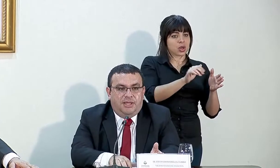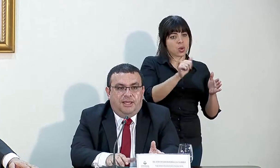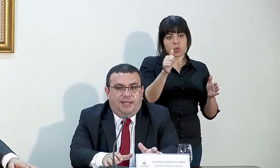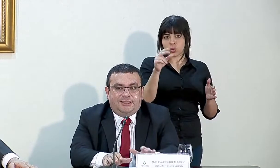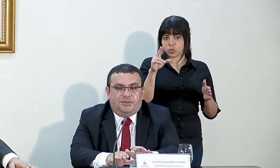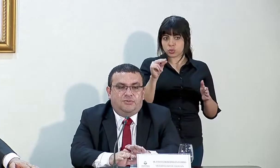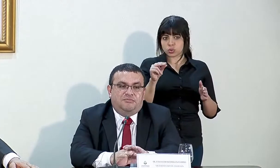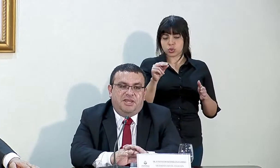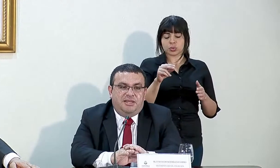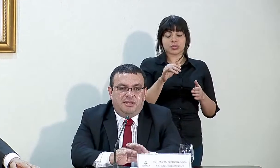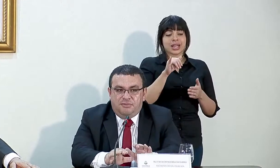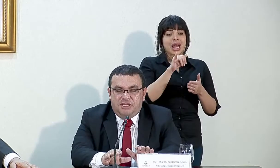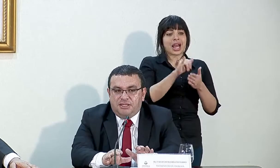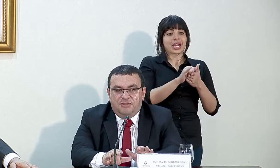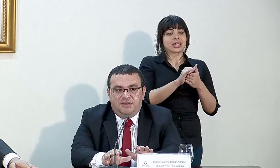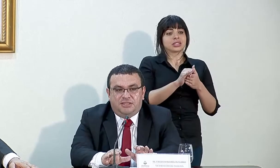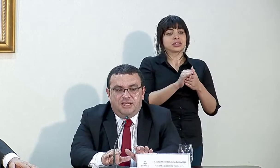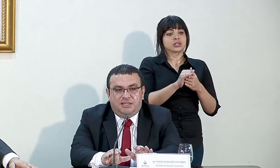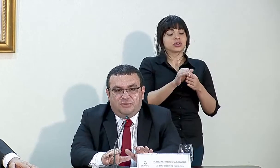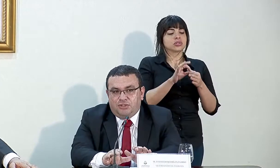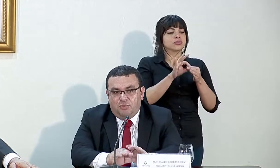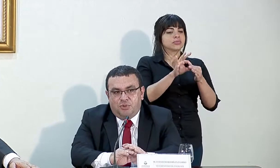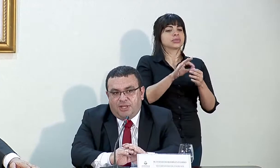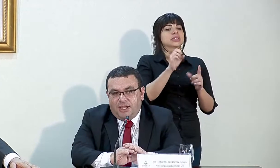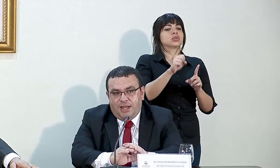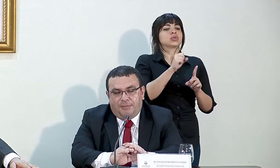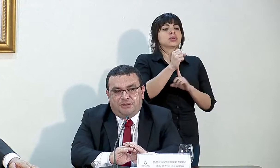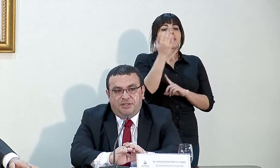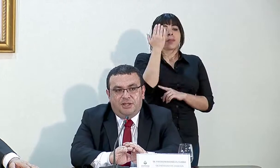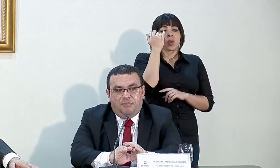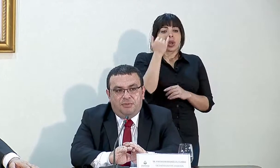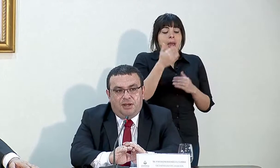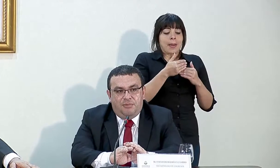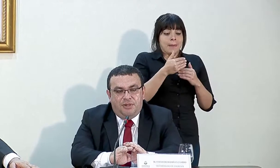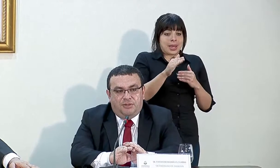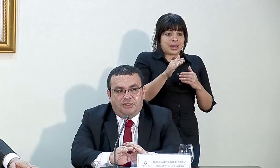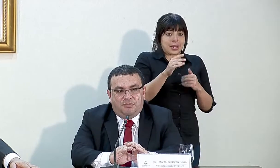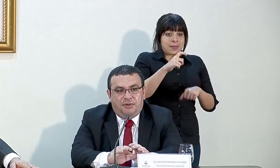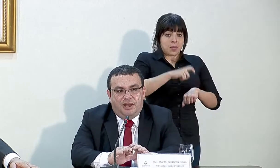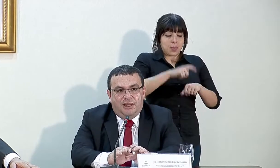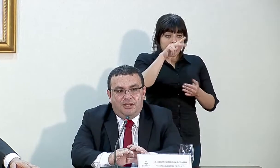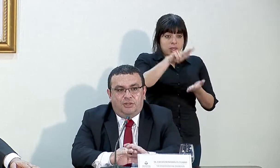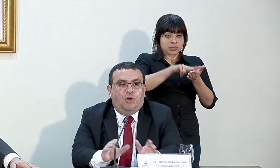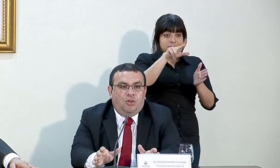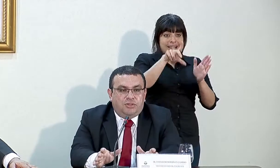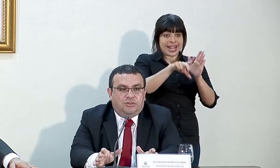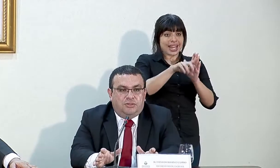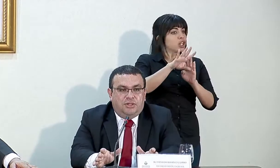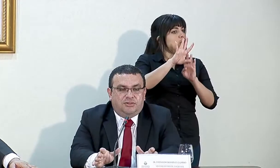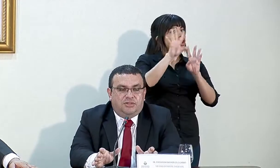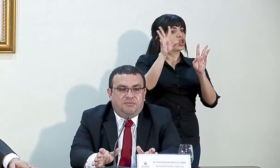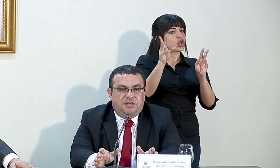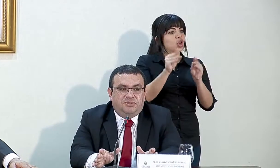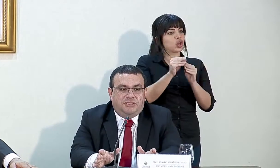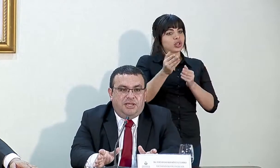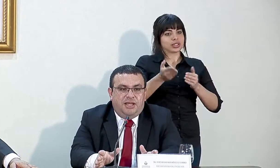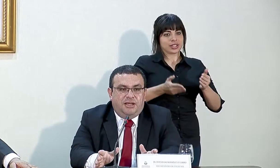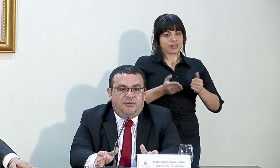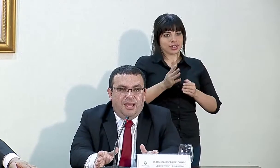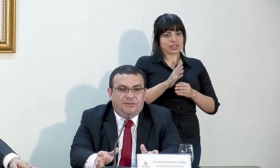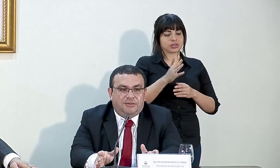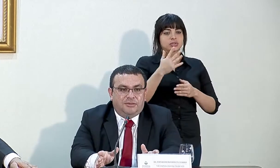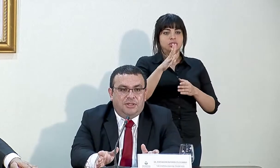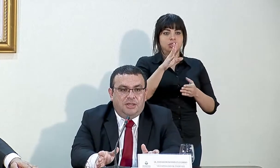no. Esto viene a dirimir esa situación porque a partir del momento que se apruebe la ley, todos esos servicios